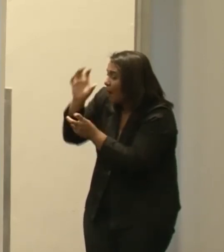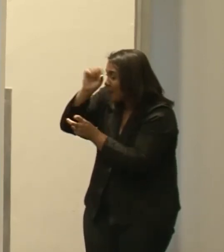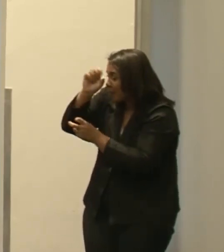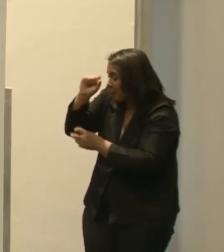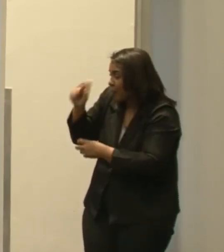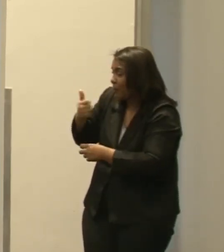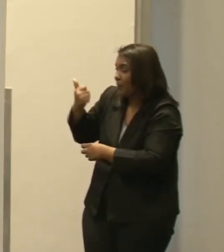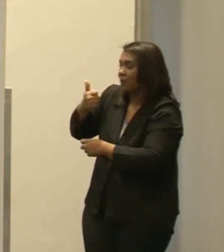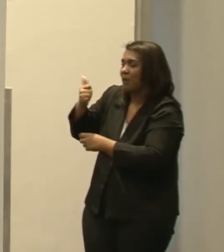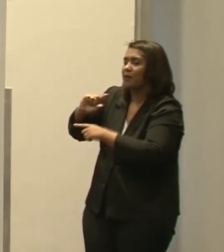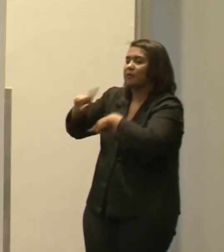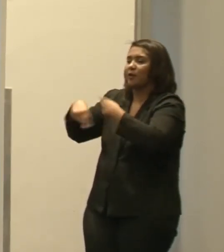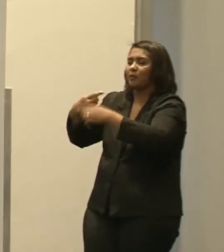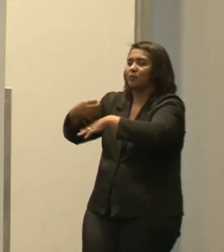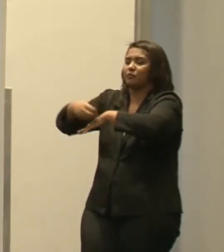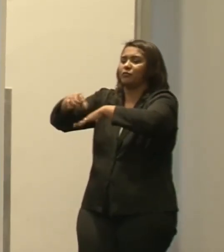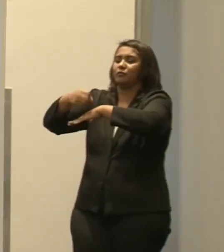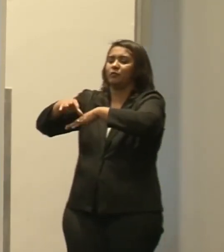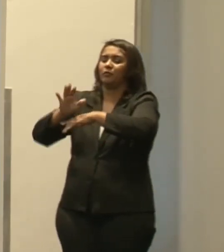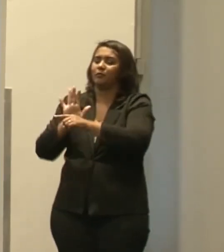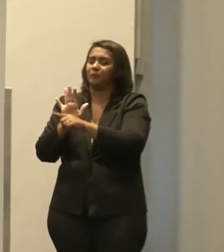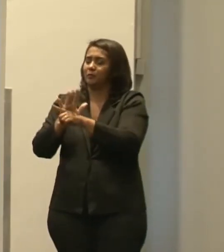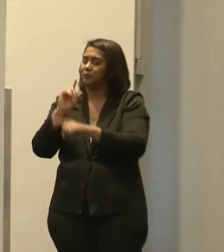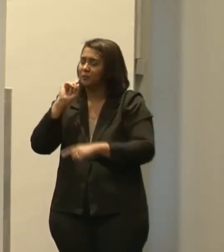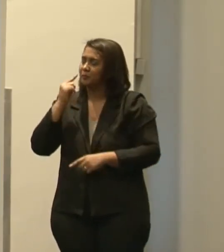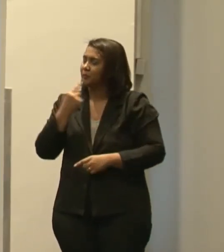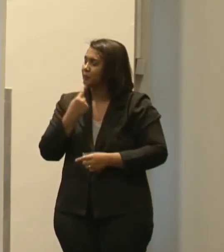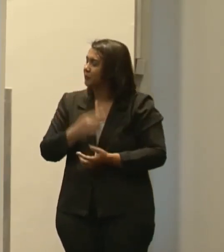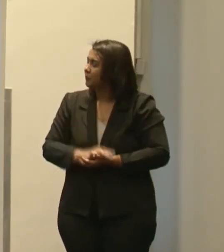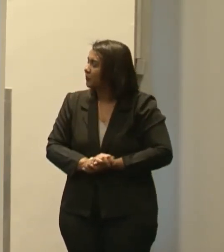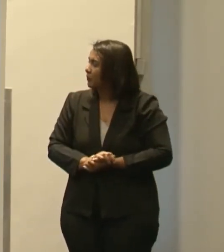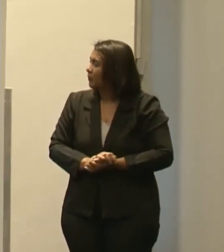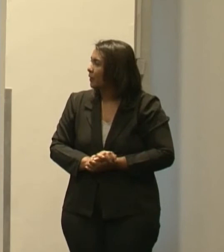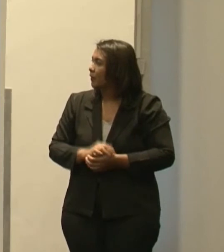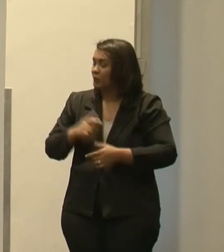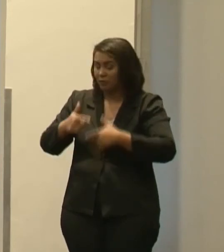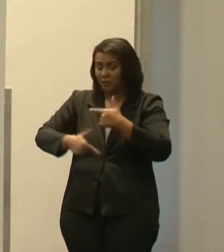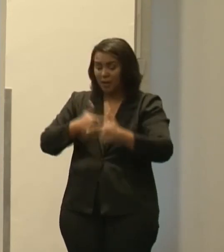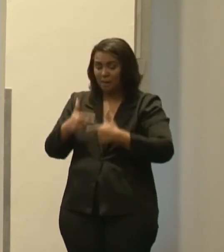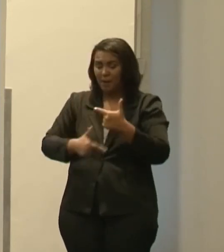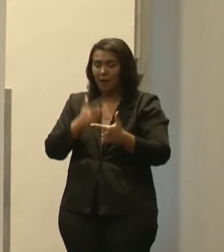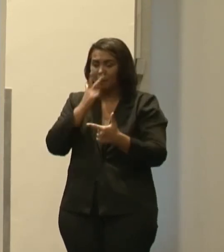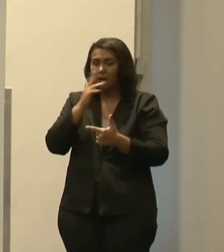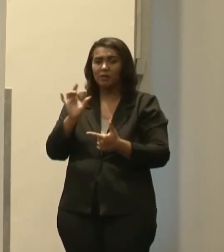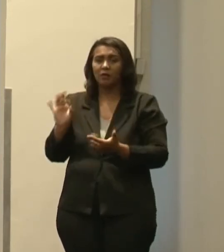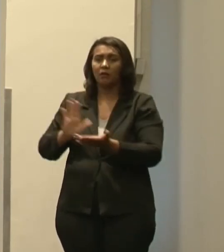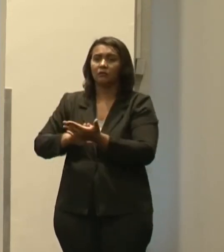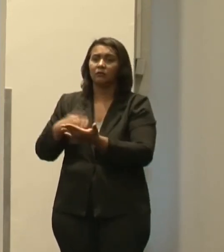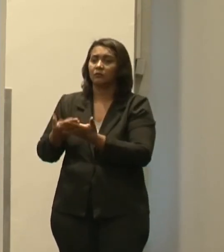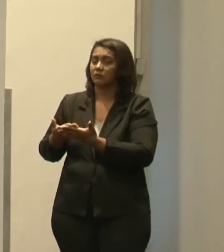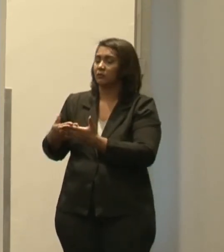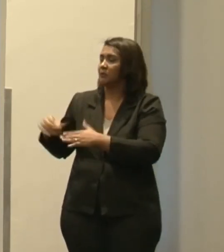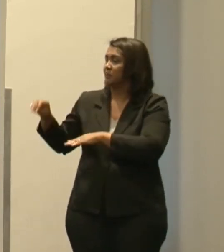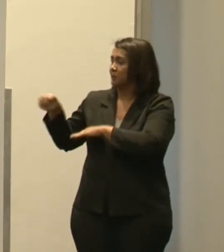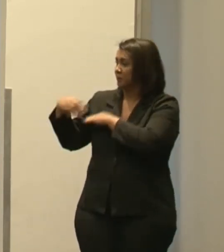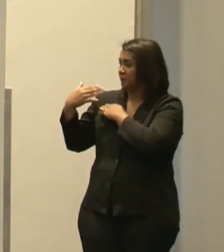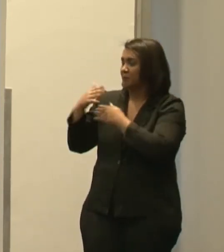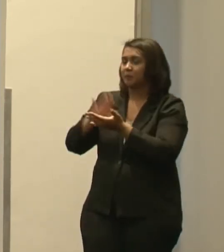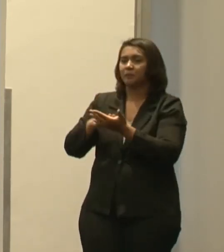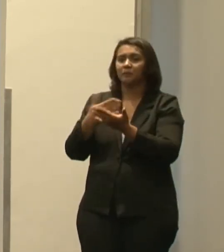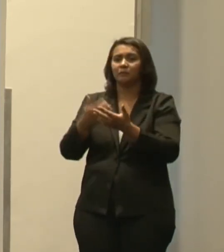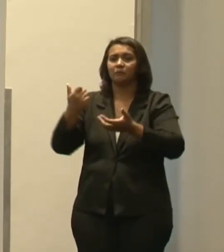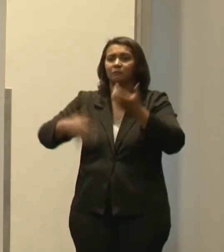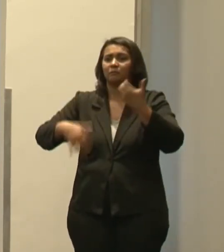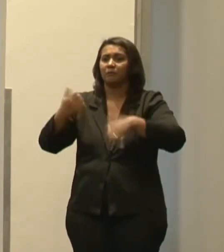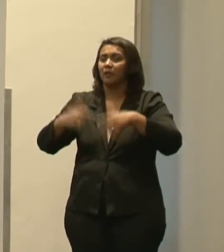então, ele diz que o trabalho dele não se restringiu a traduzir, né? Mas